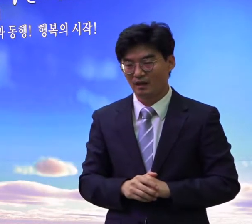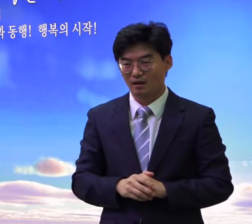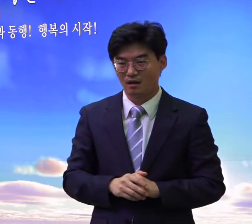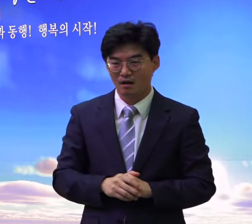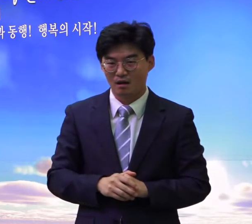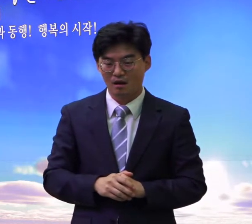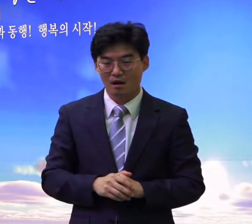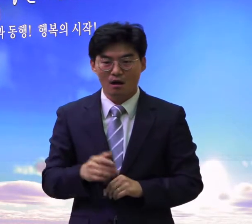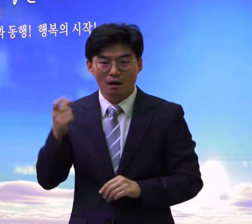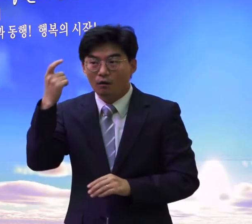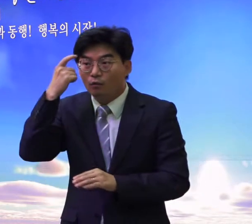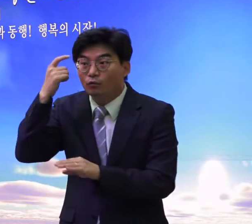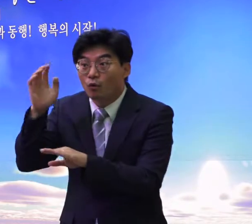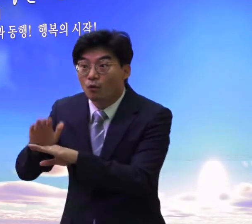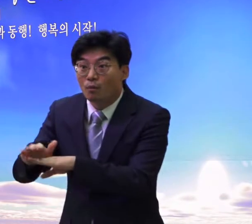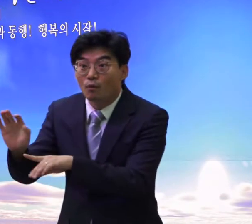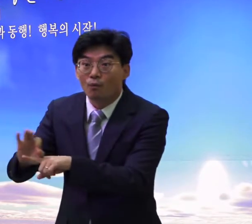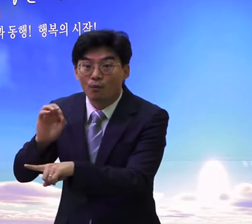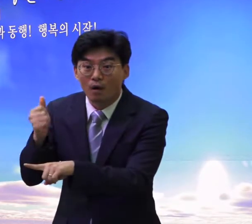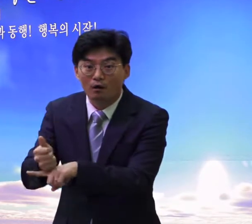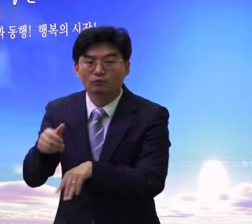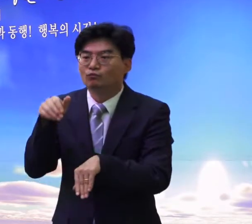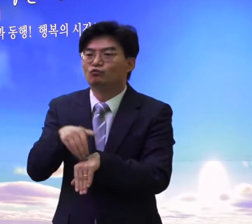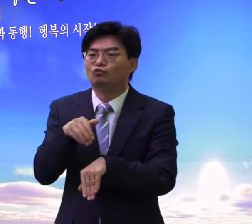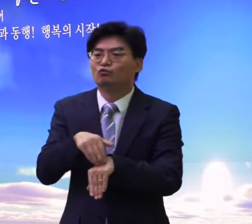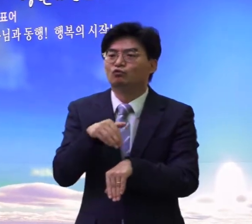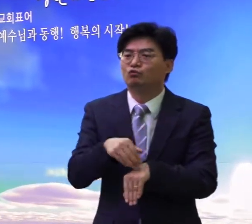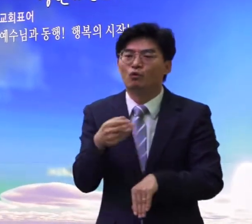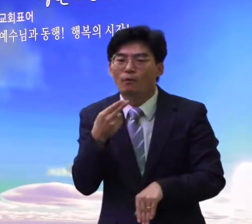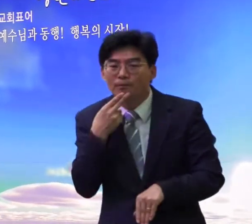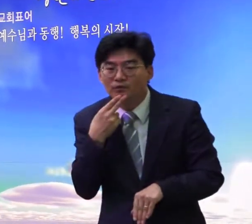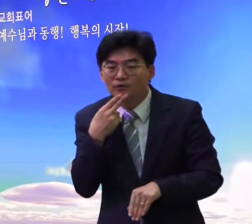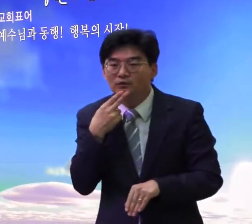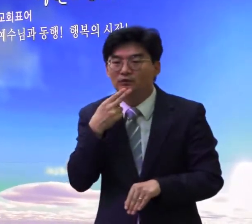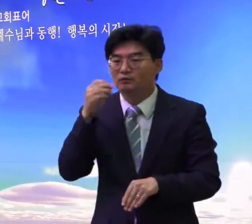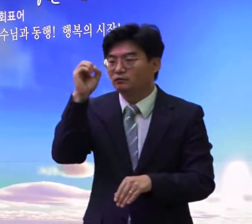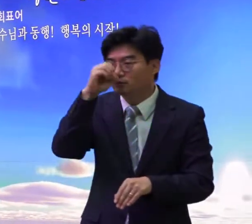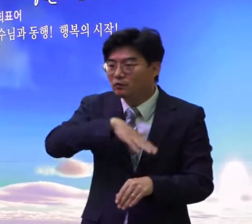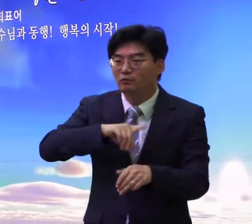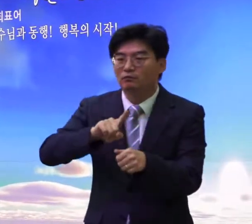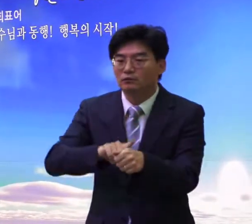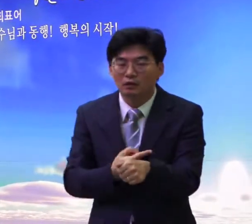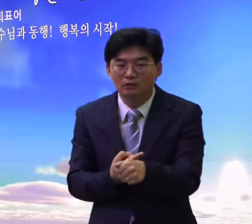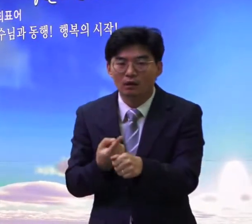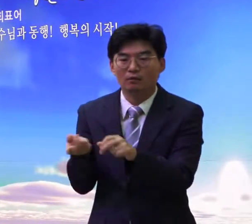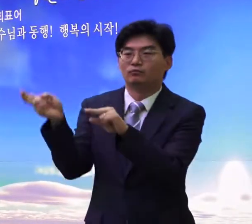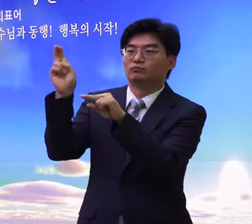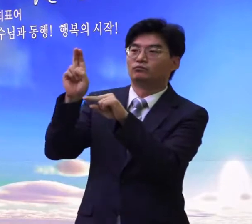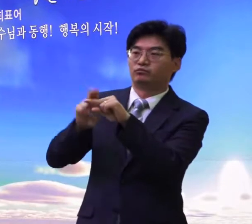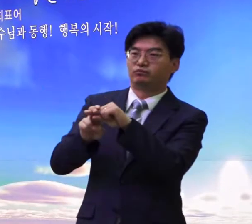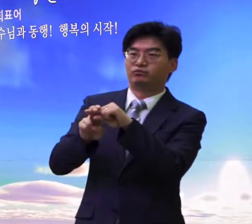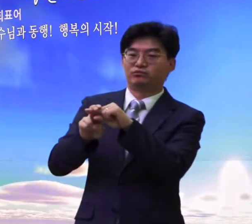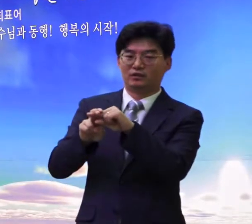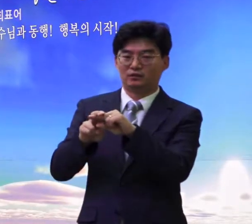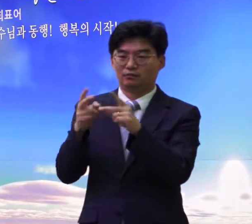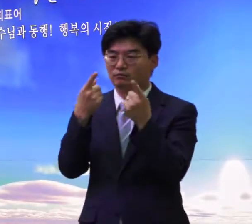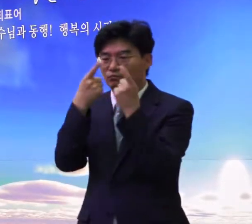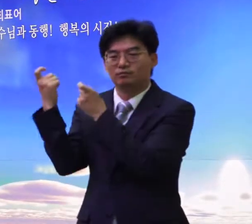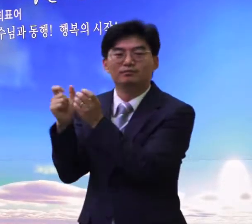솔로몬은 왕위에 즉위하자마자 이방의 여인들을 데려와서 결혼하고 그러면서 타락의 길로